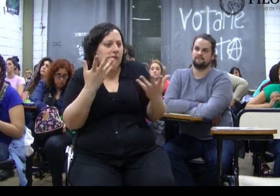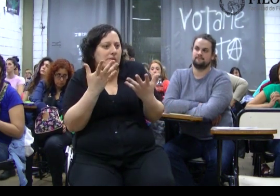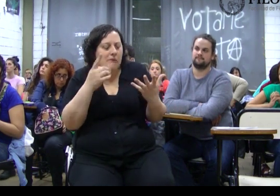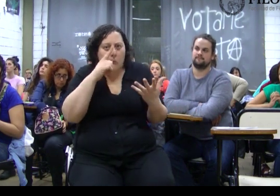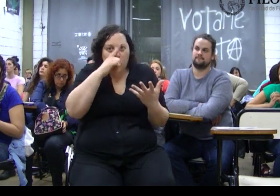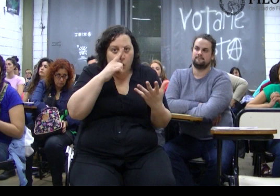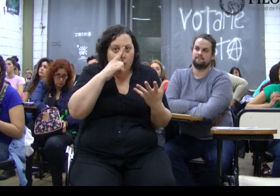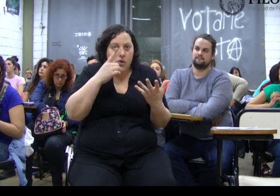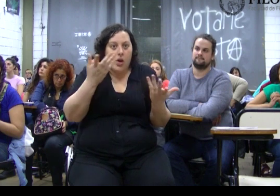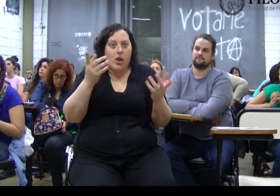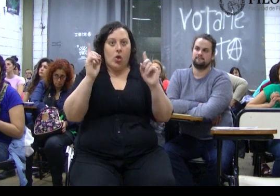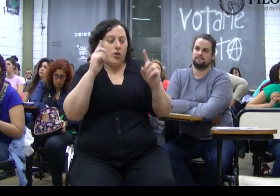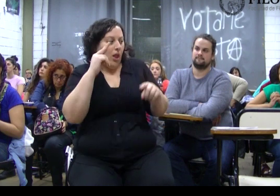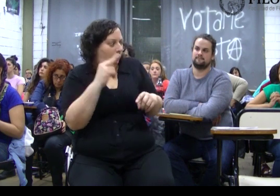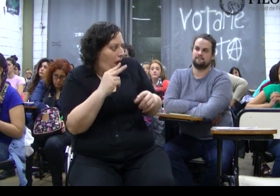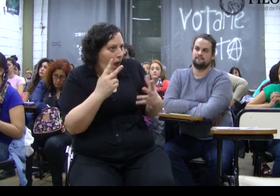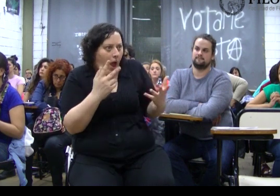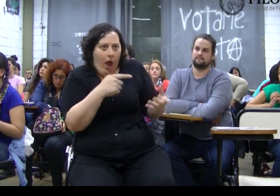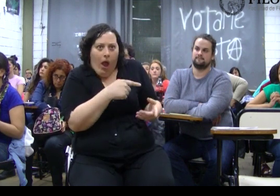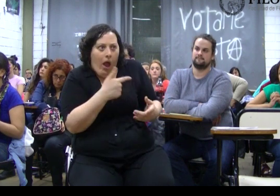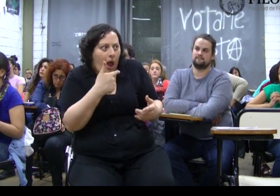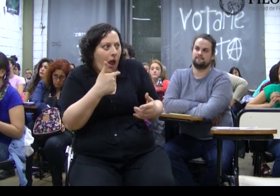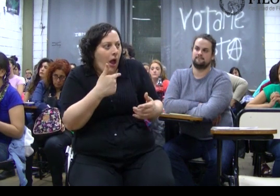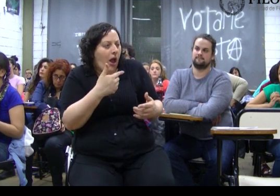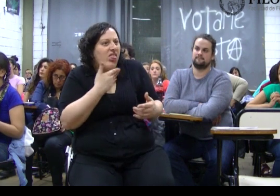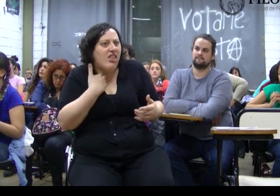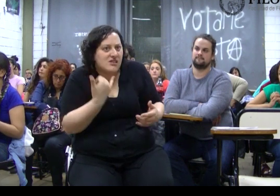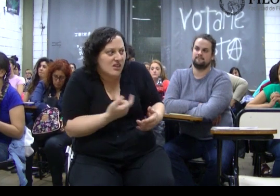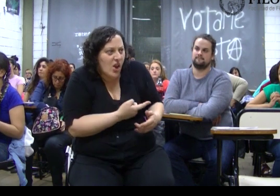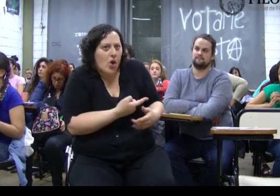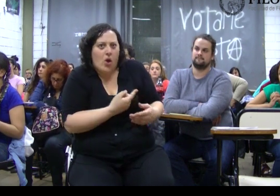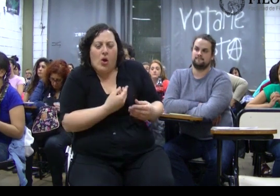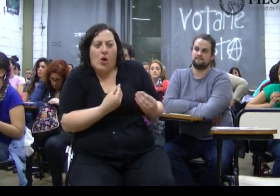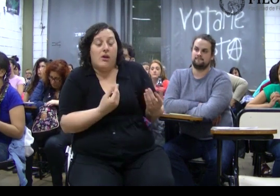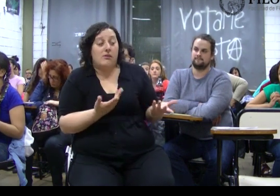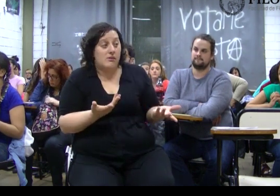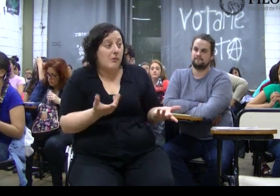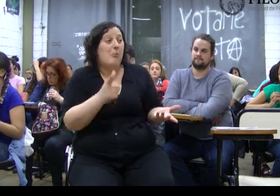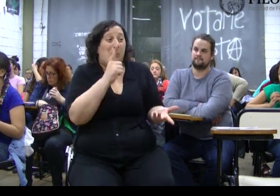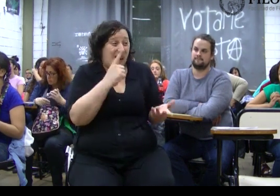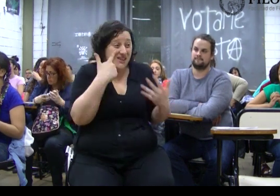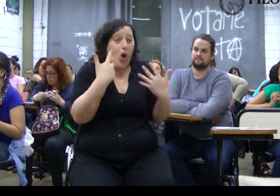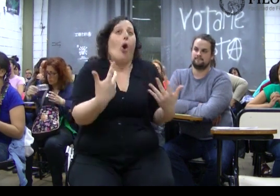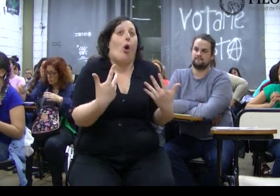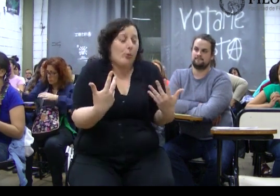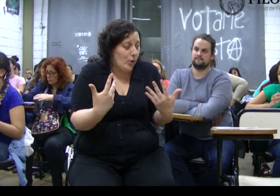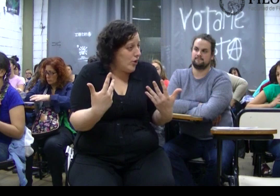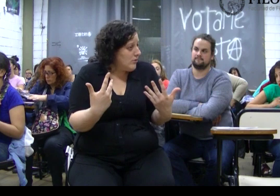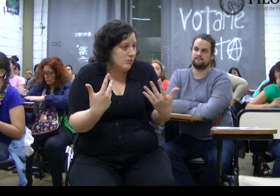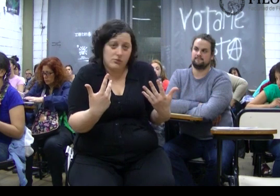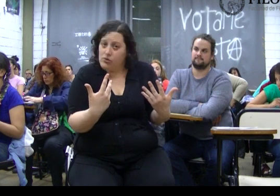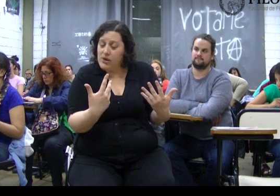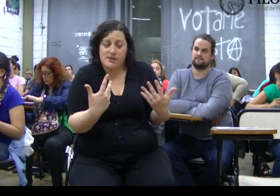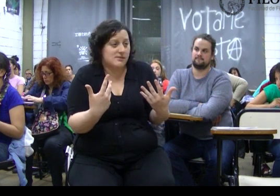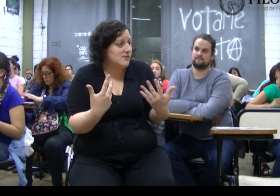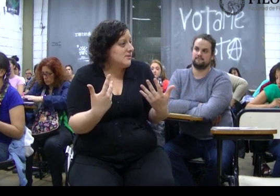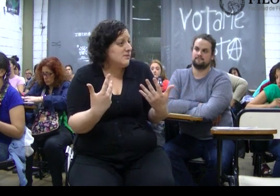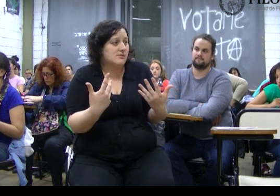autismo? No es, es algo que pareciera que es una obviedad, que no se da por sentado y que